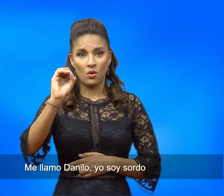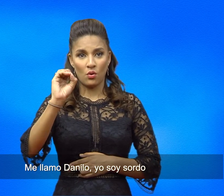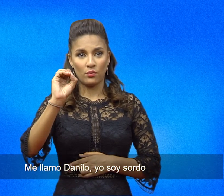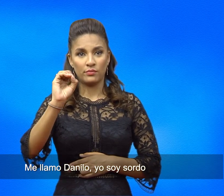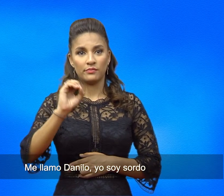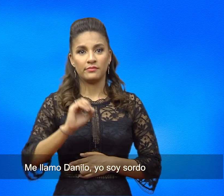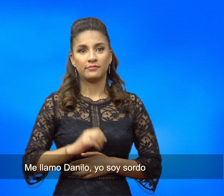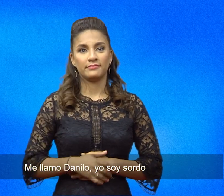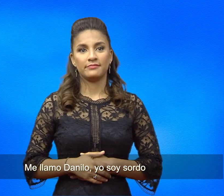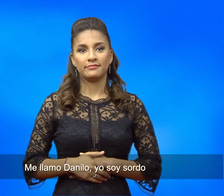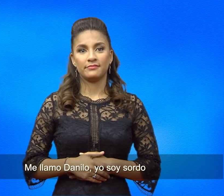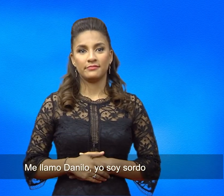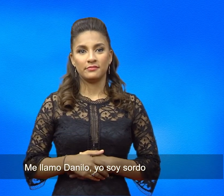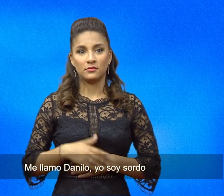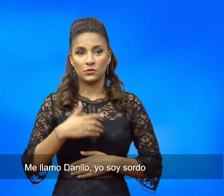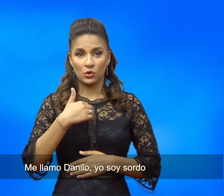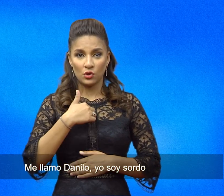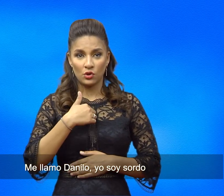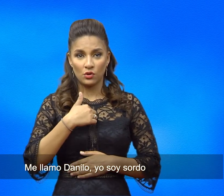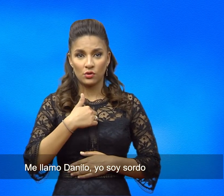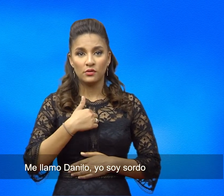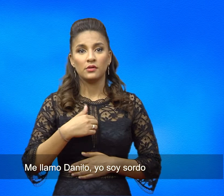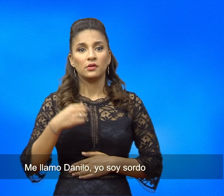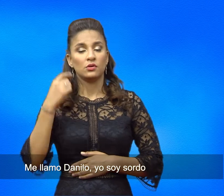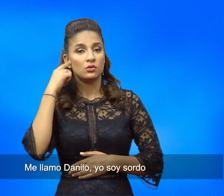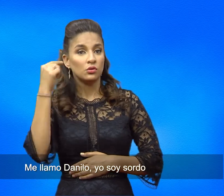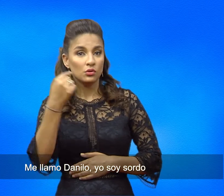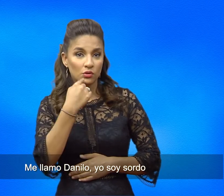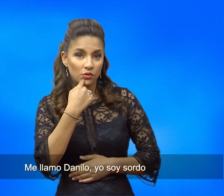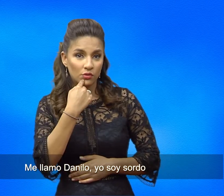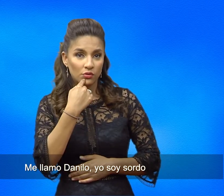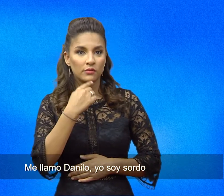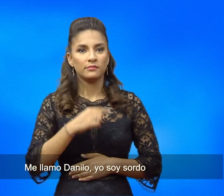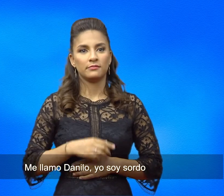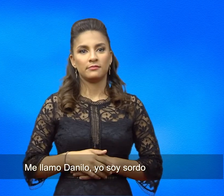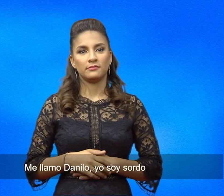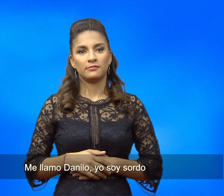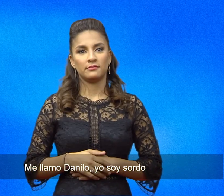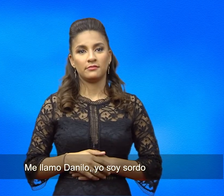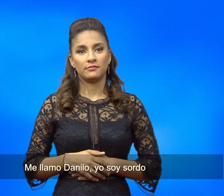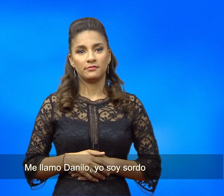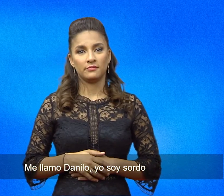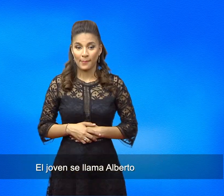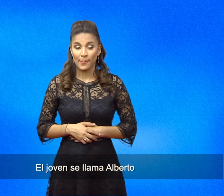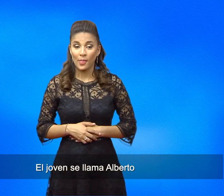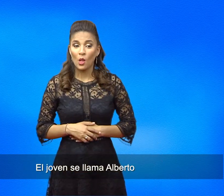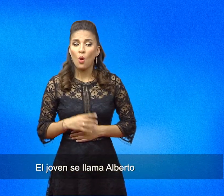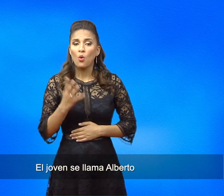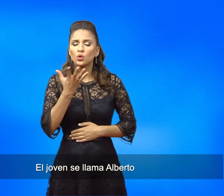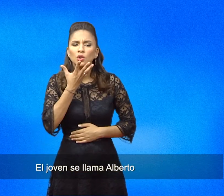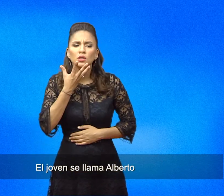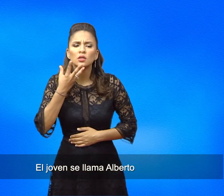danilo yo soy sordo el joven